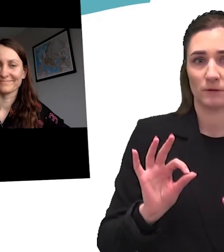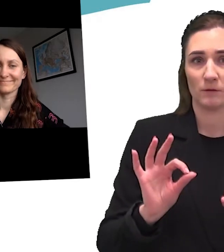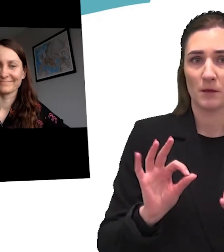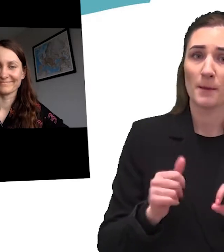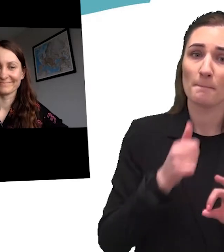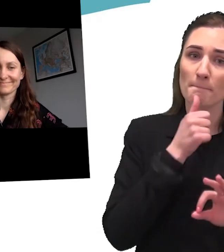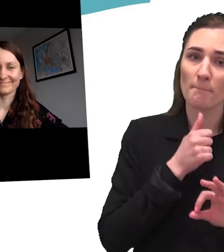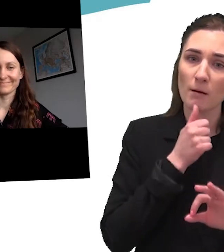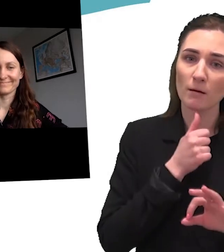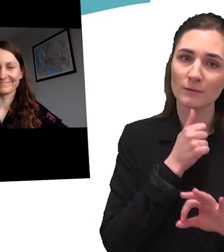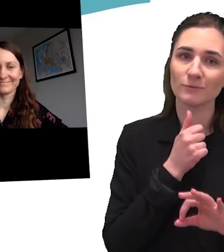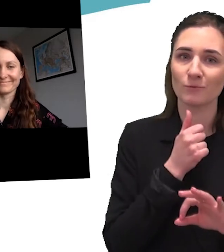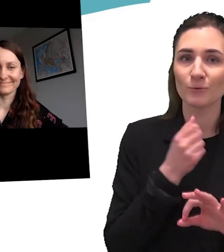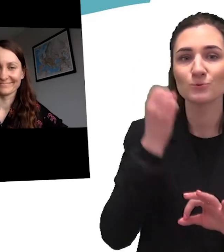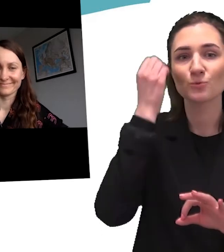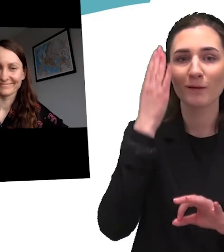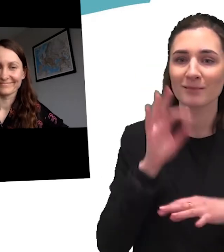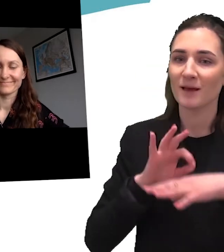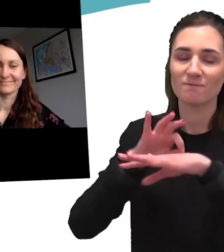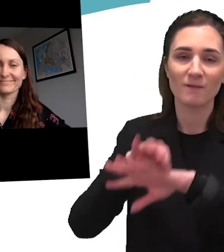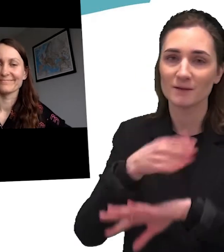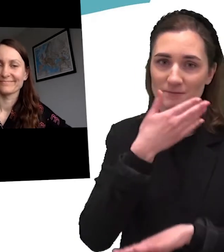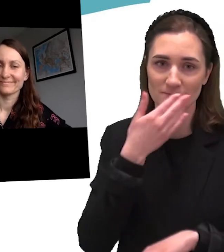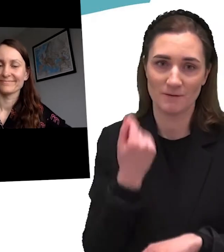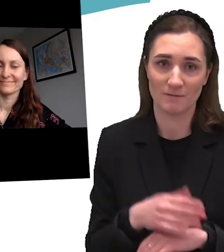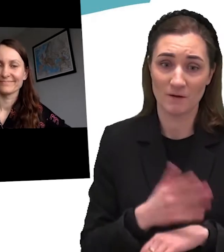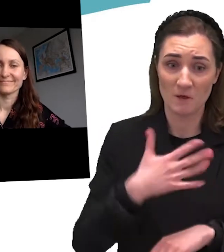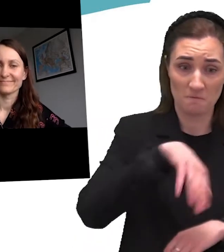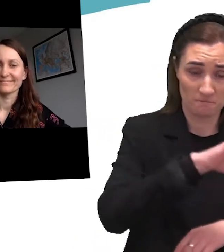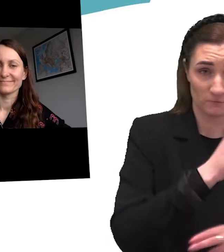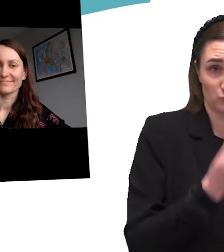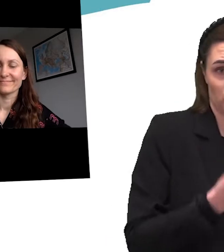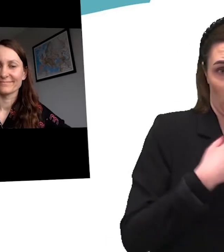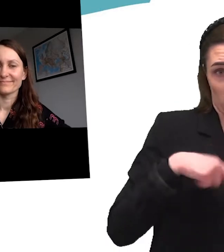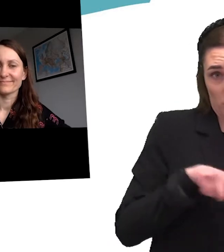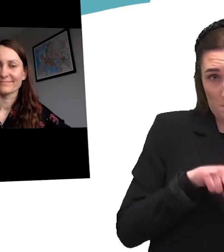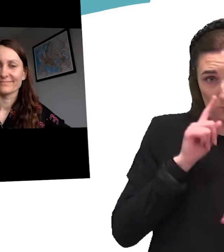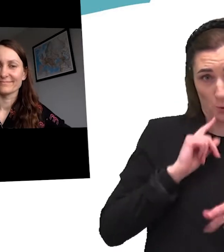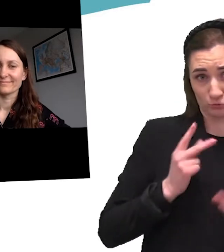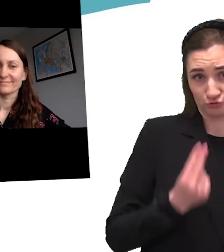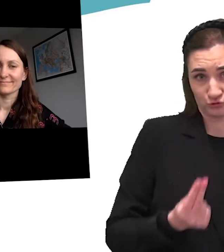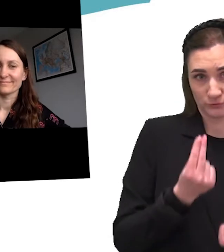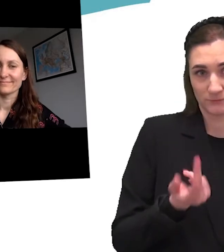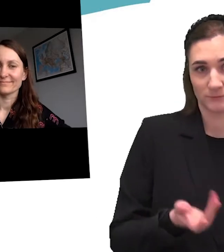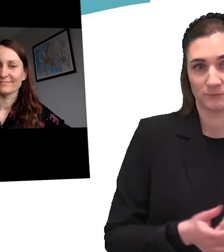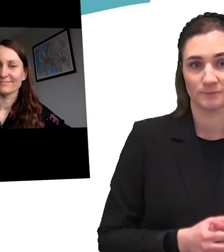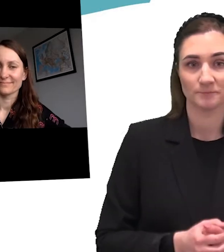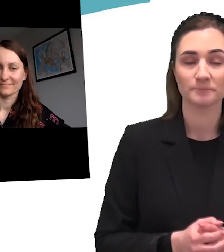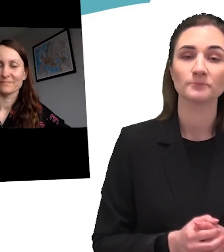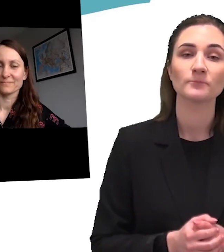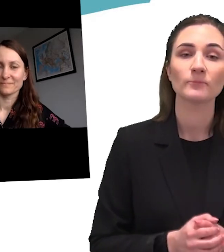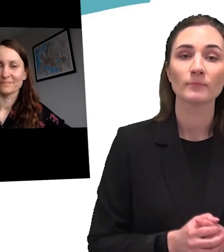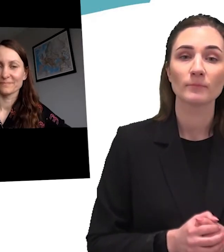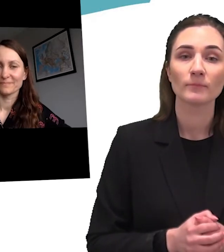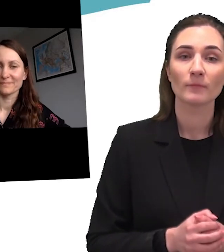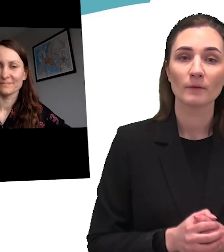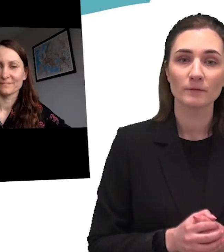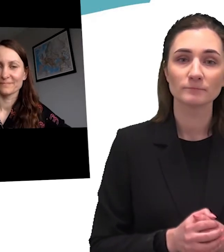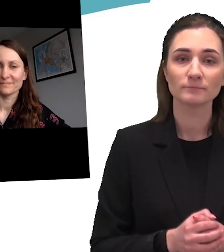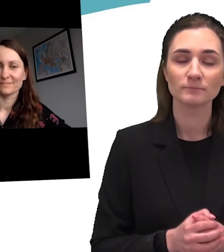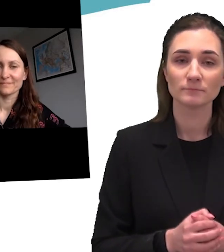pasiduoda, neužskaito to, kaip vertimo jos kažką tai daryti. Nu, visi žaidžia, tai yra žaidžiu, taip.